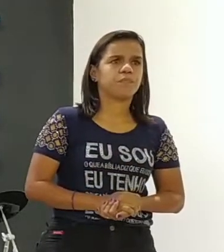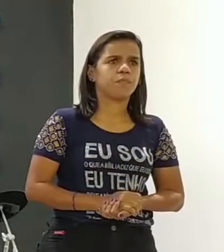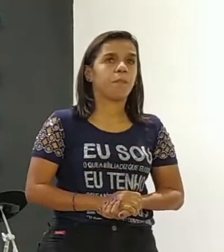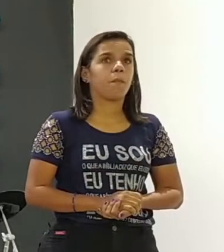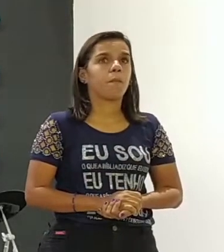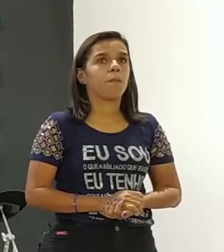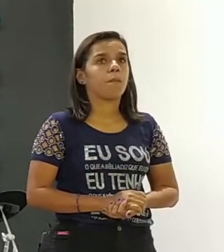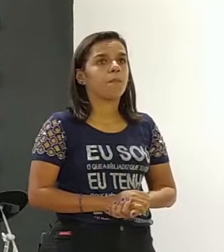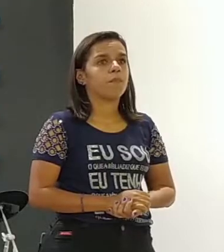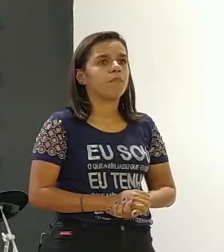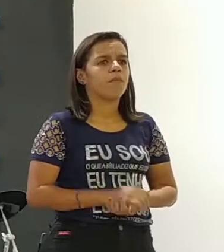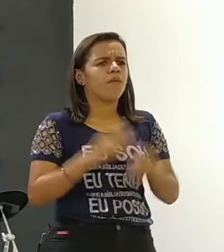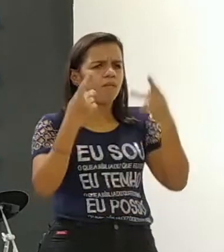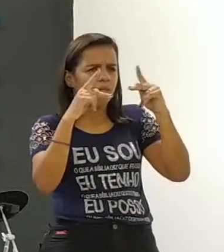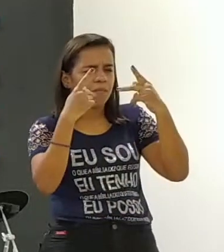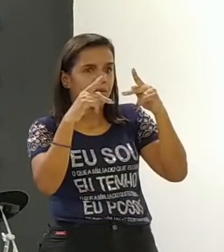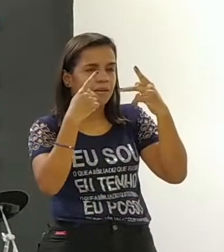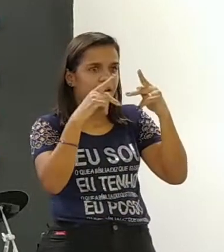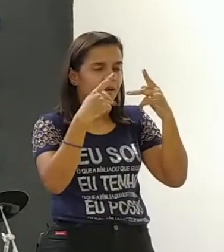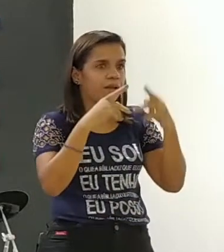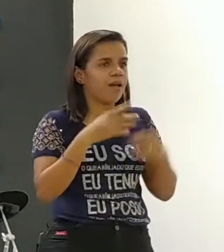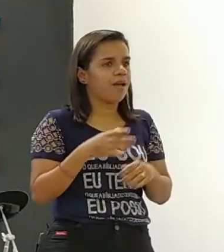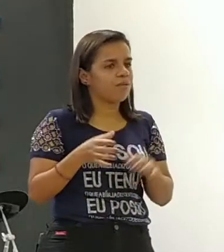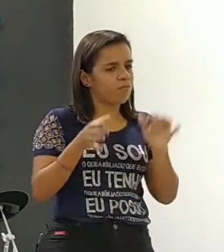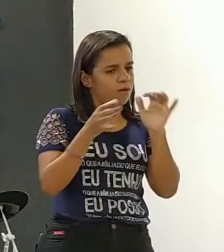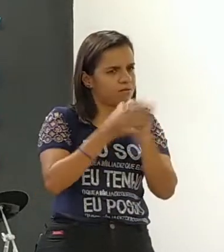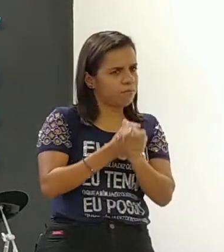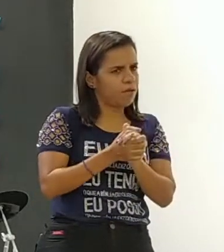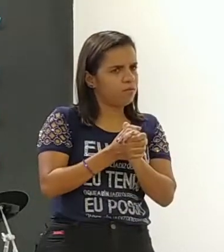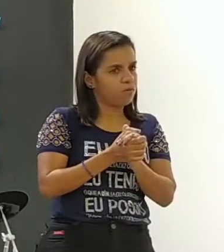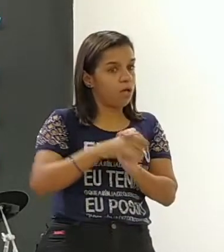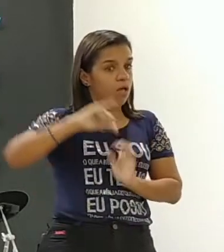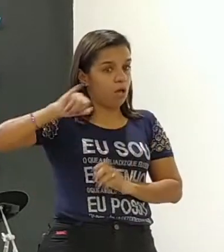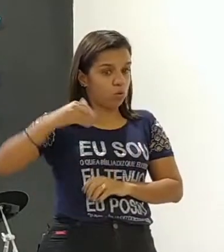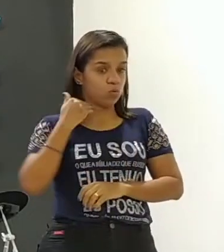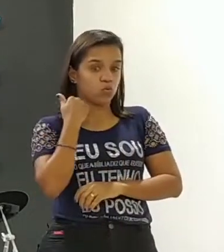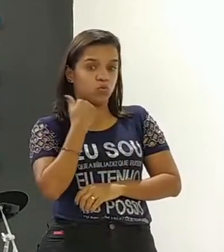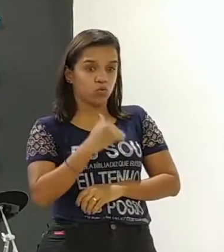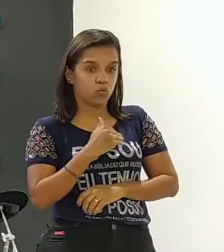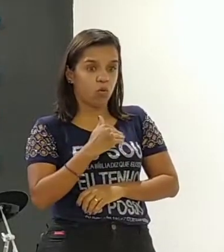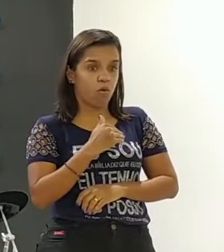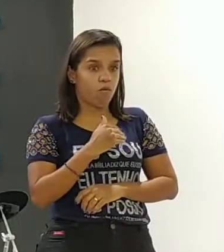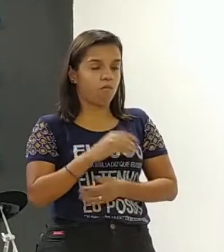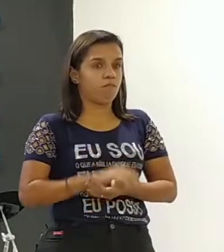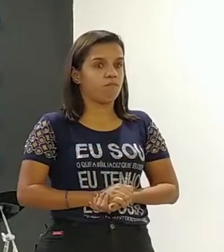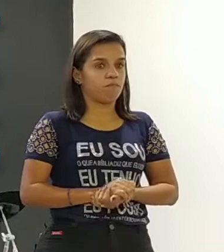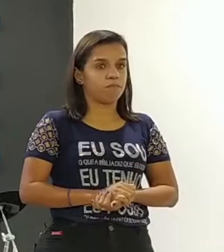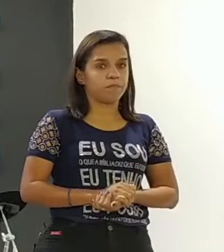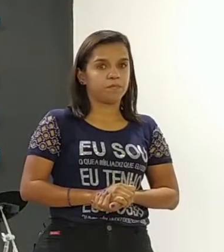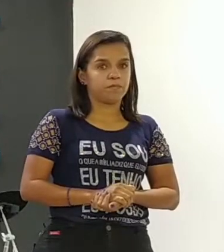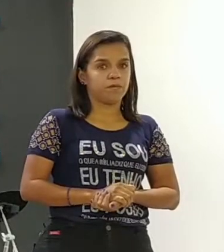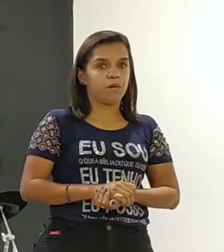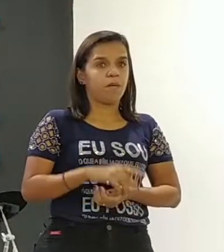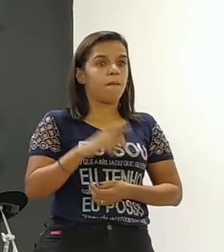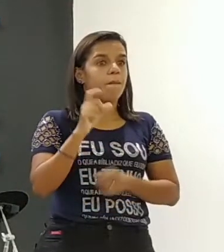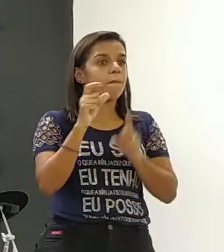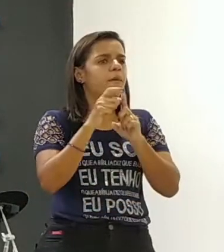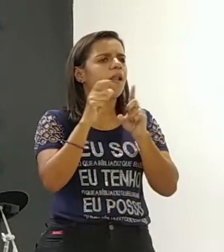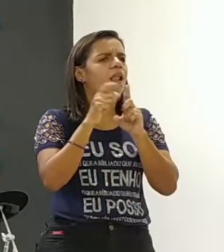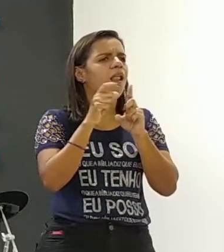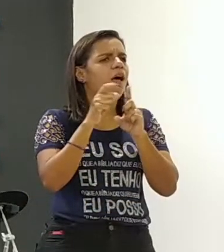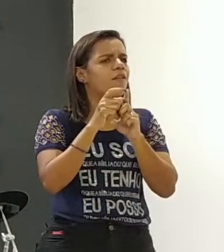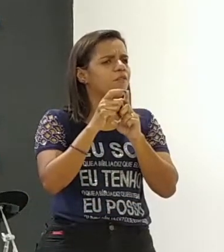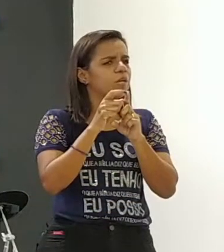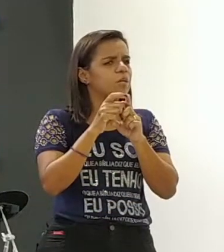meu casamento. Aí João Batista ia lá. E aí, João, a palavra do casamento, qual